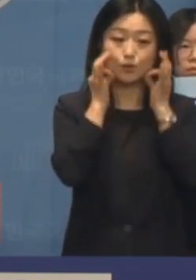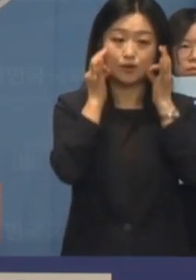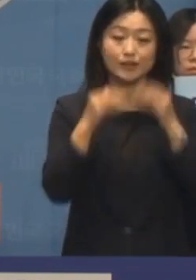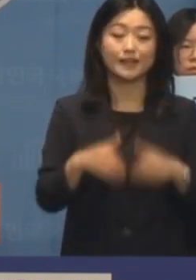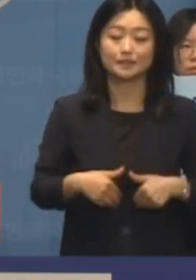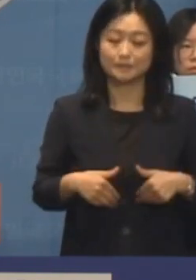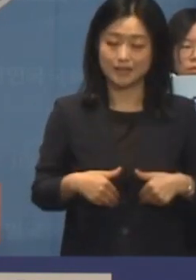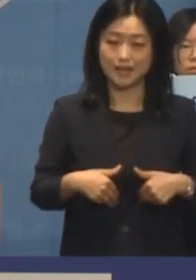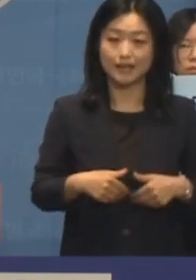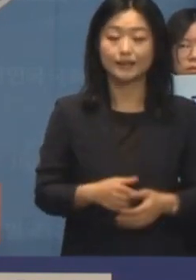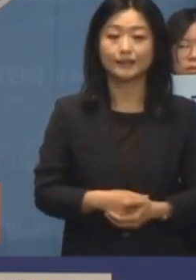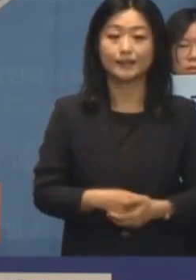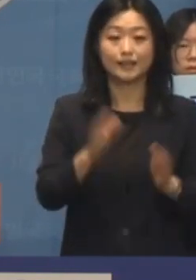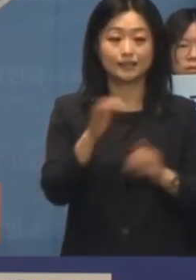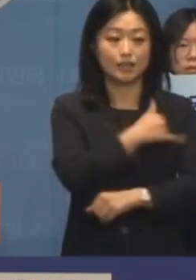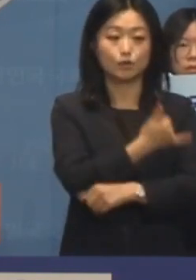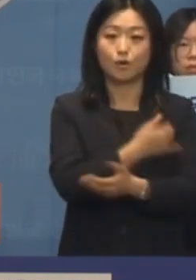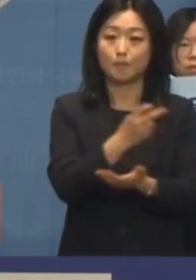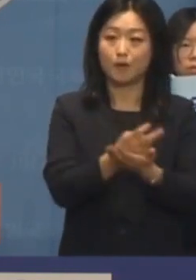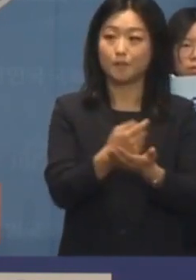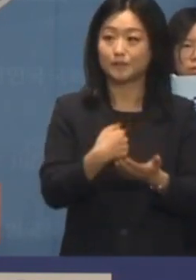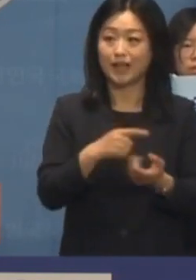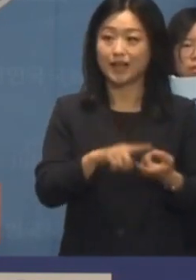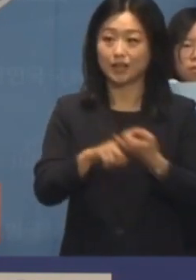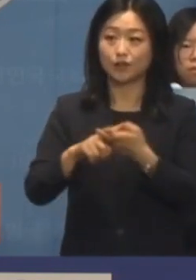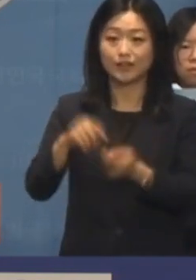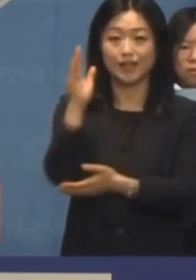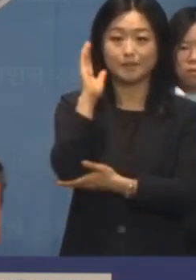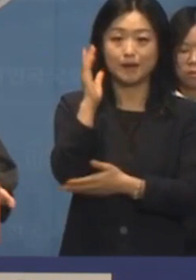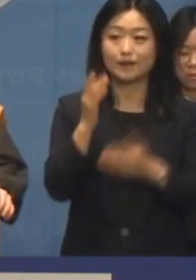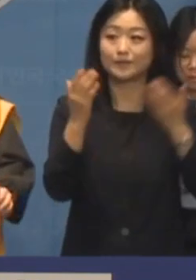합니다. 그러한 학생인권법에 연대합니다. 감사합니다.